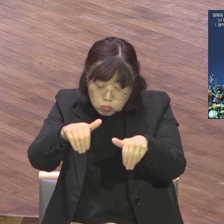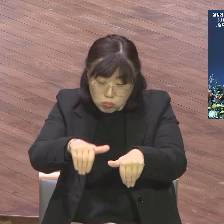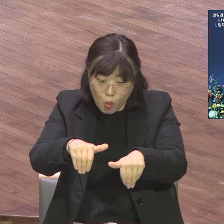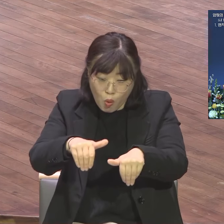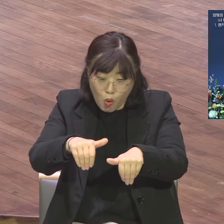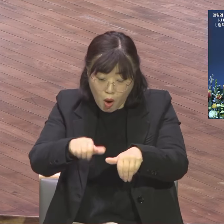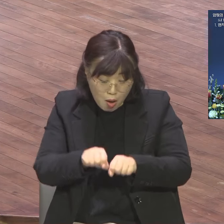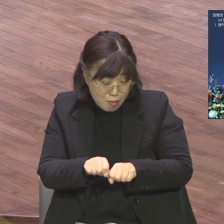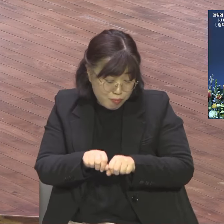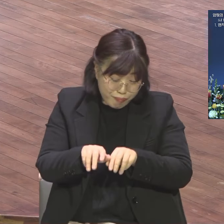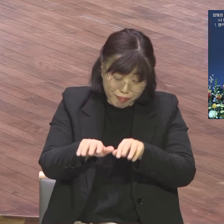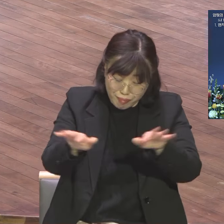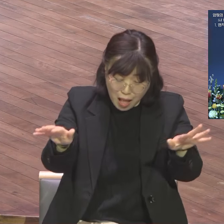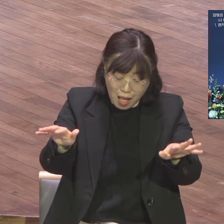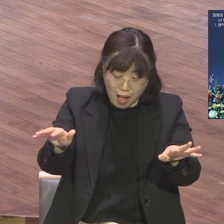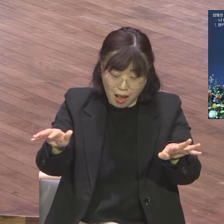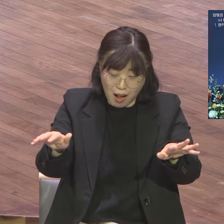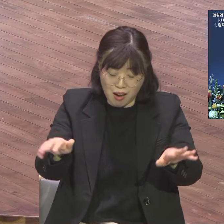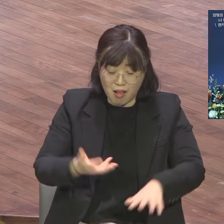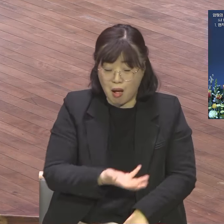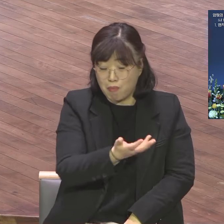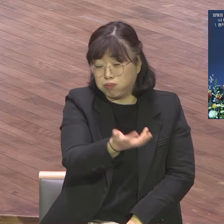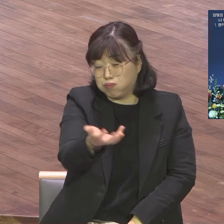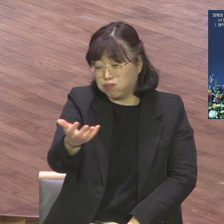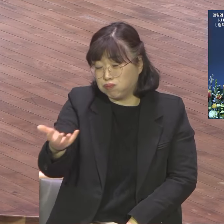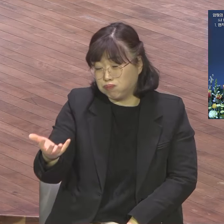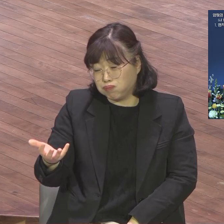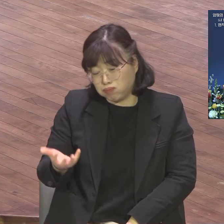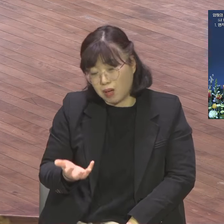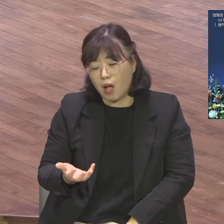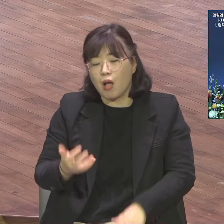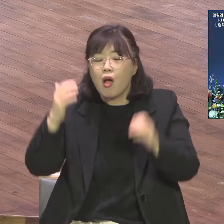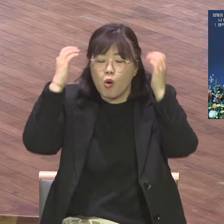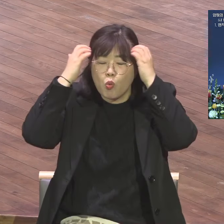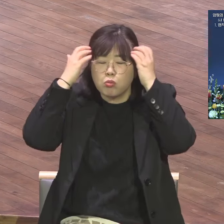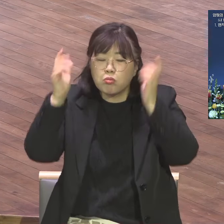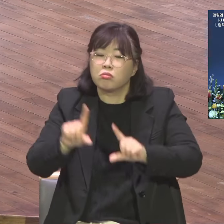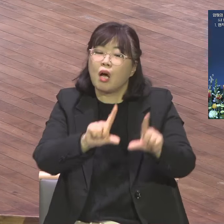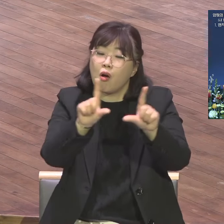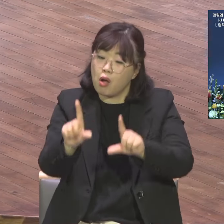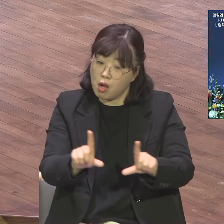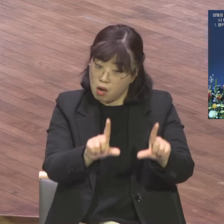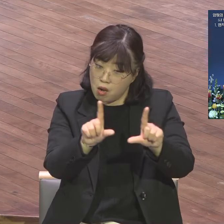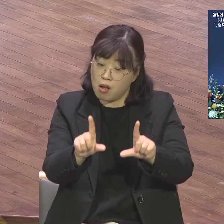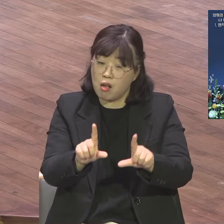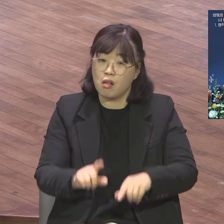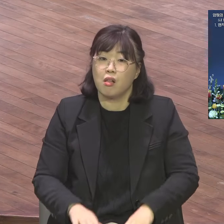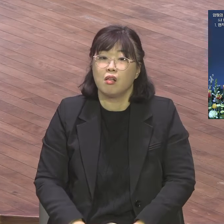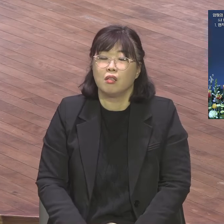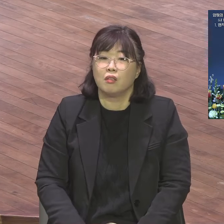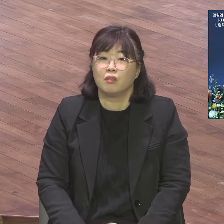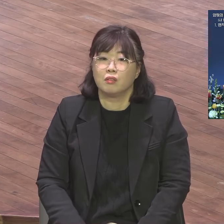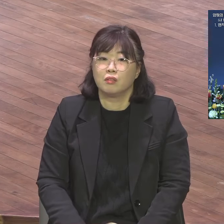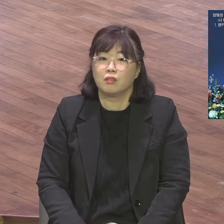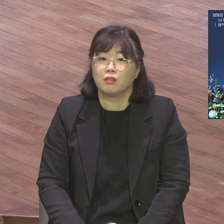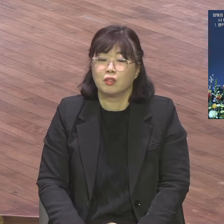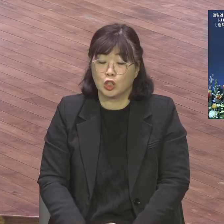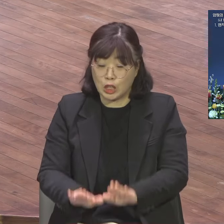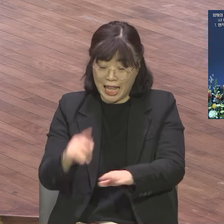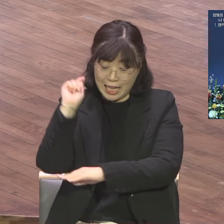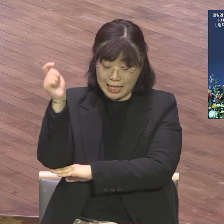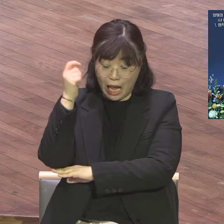다윗은요 이런 교만한 마음이 오만한 눈으로 변하게 된다는 사실을 언급하고 있어요. 내 눈이